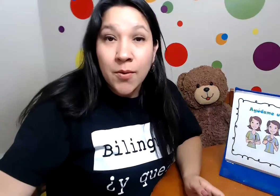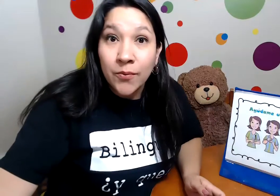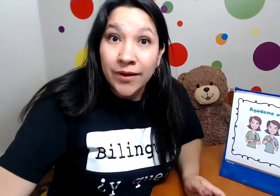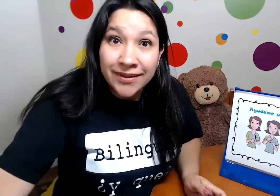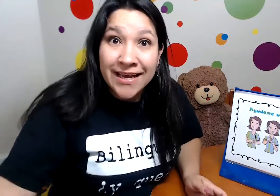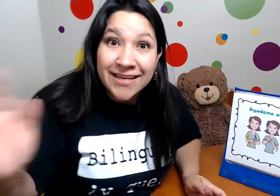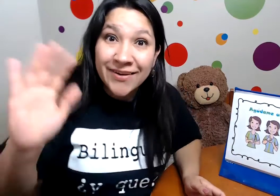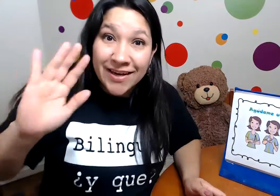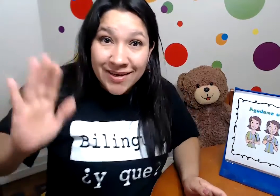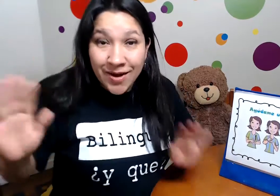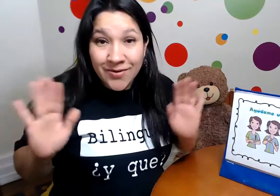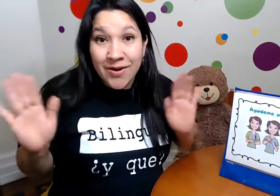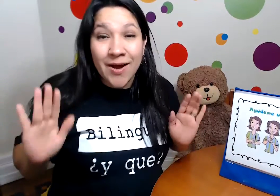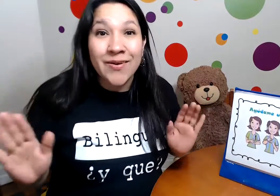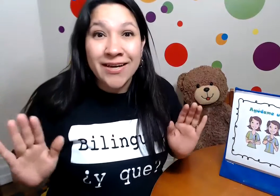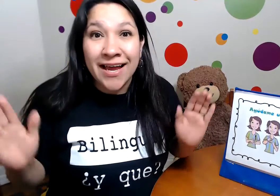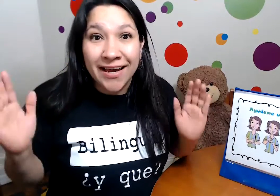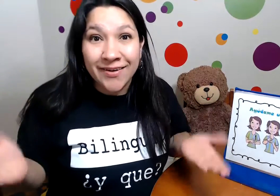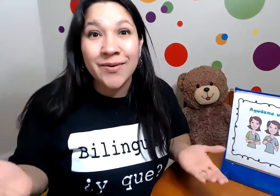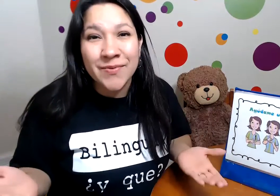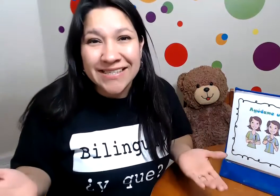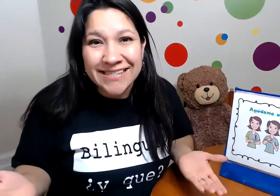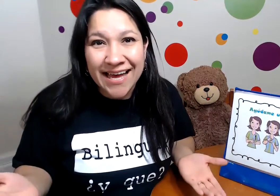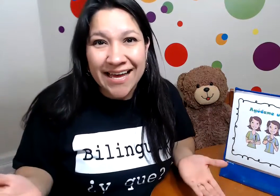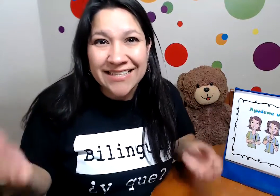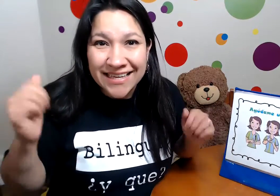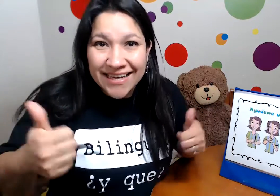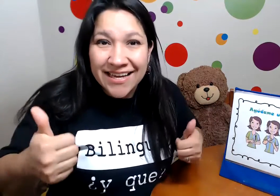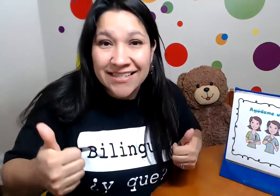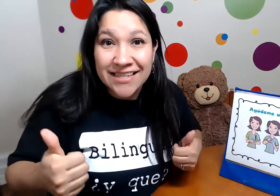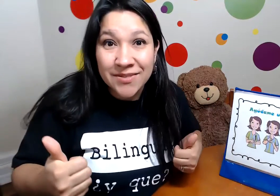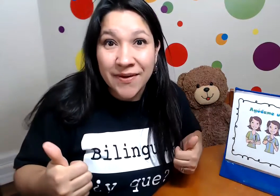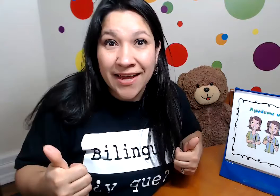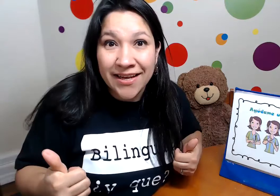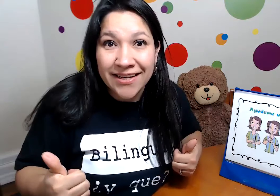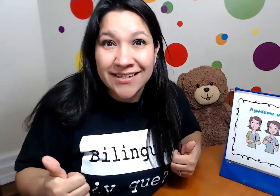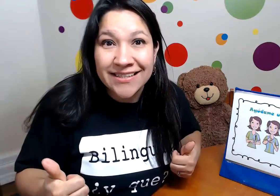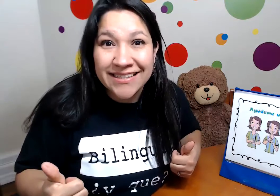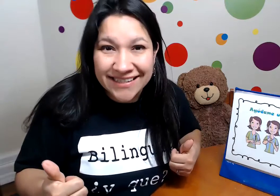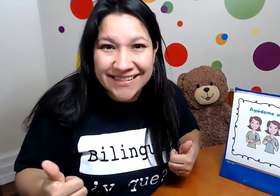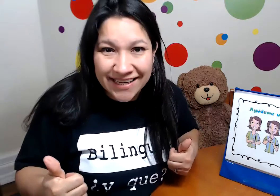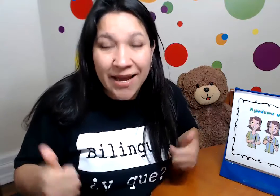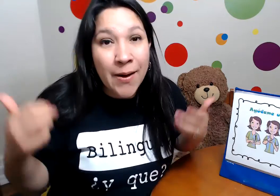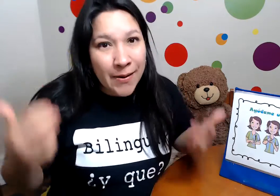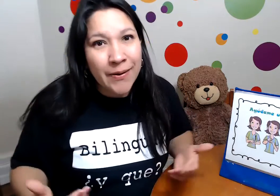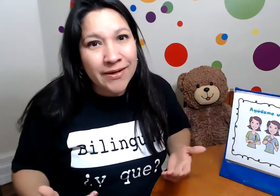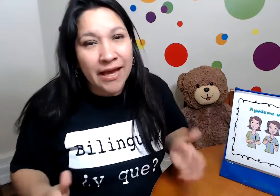fue un hello hello hola hola cómo estás estás bien así que